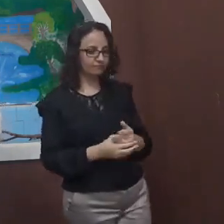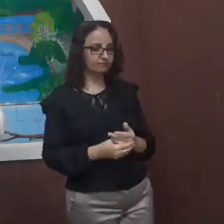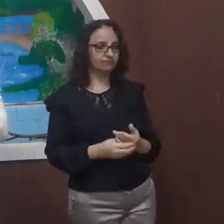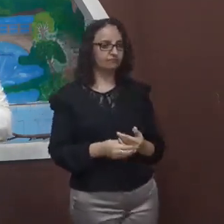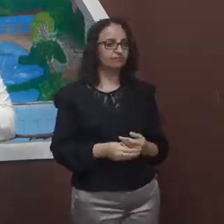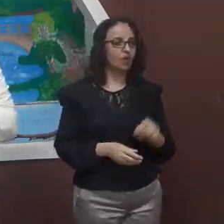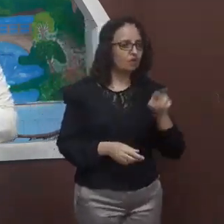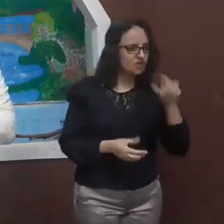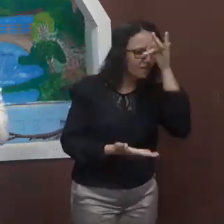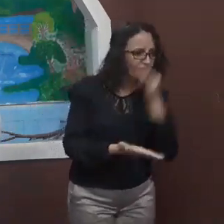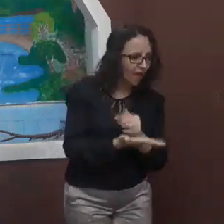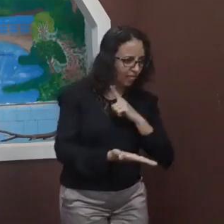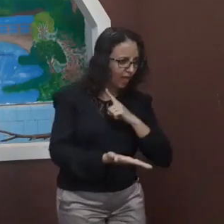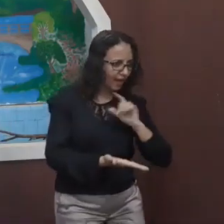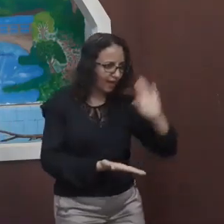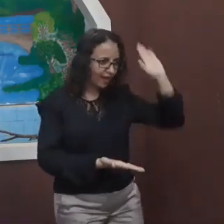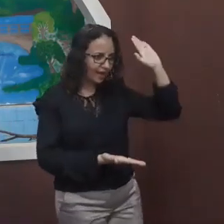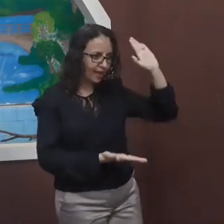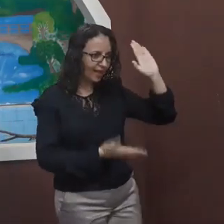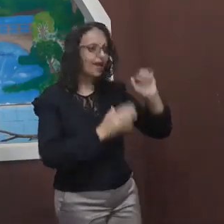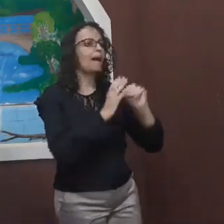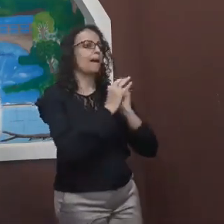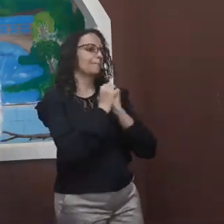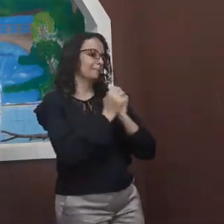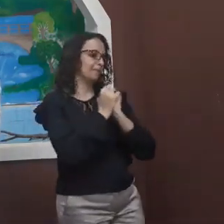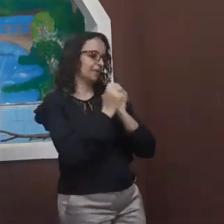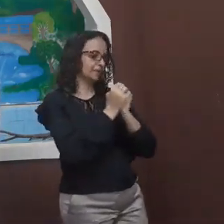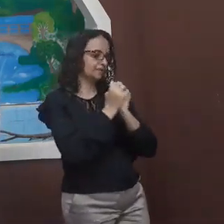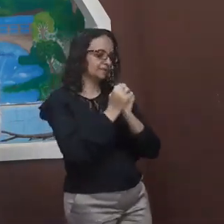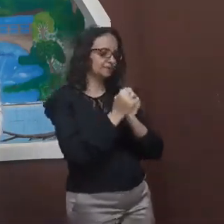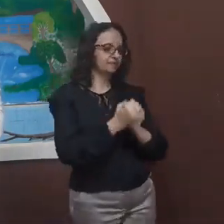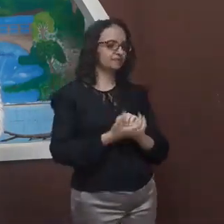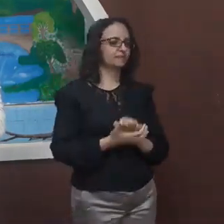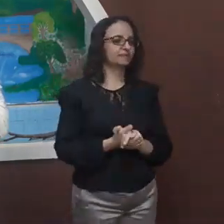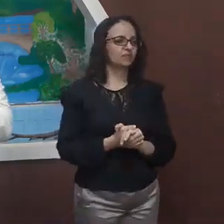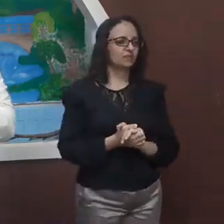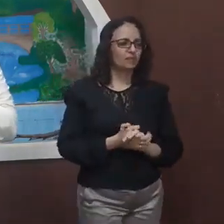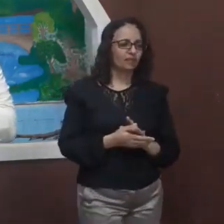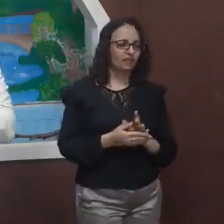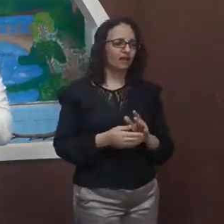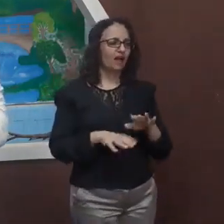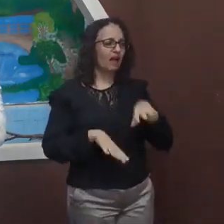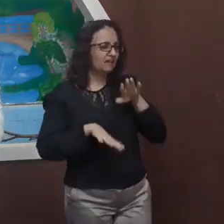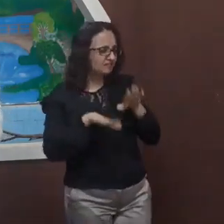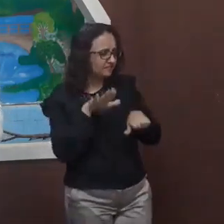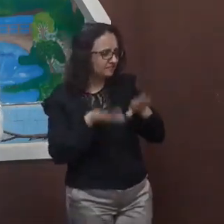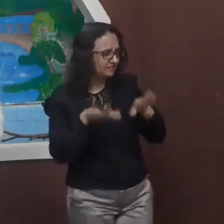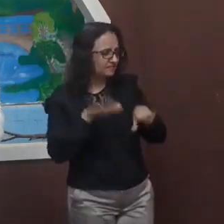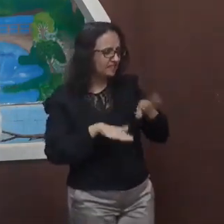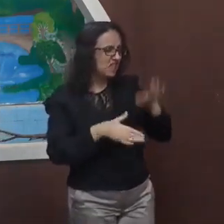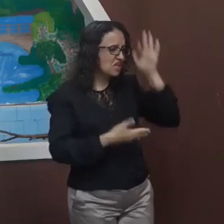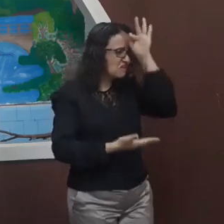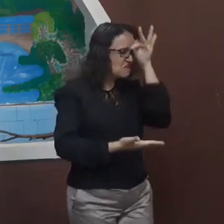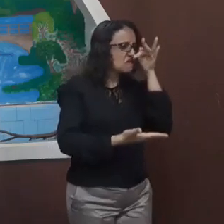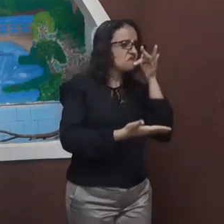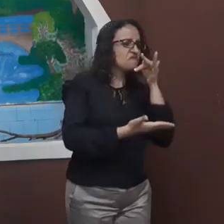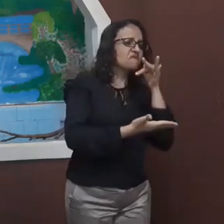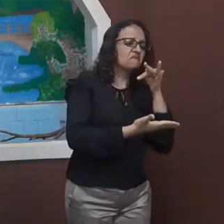Quem tem fé aqui, diga amém. Amém. Amém. Mas às vezes nossa fé pode desfalecer.